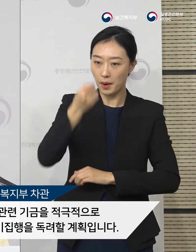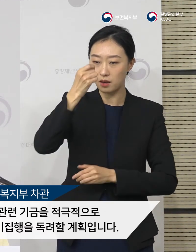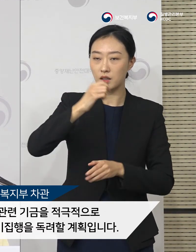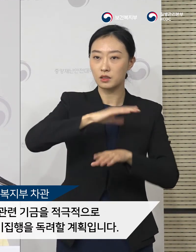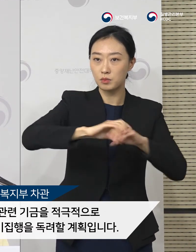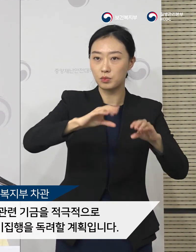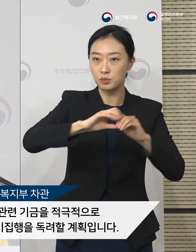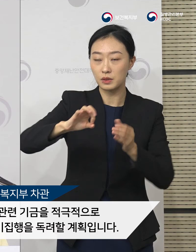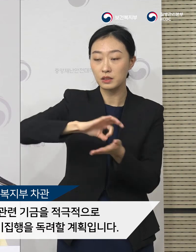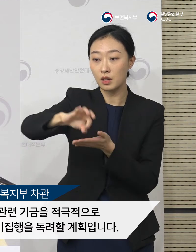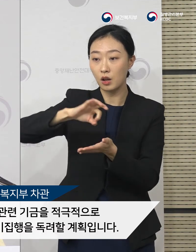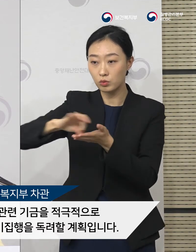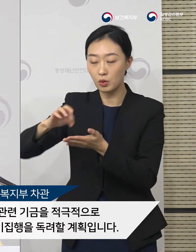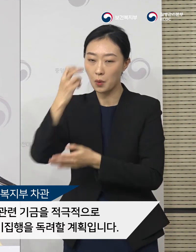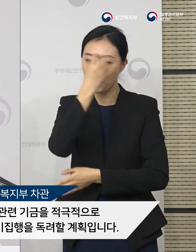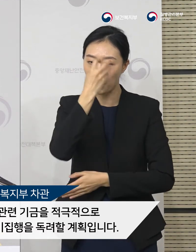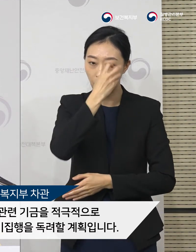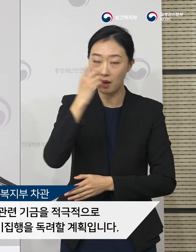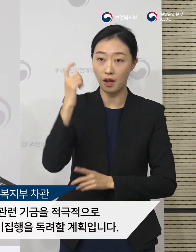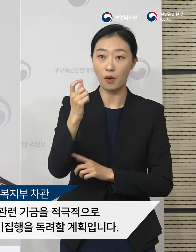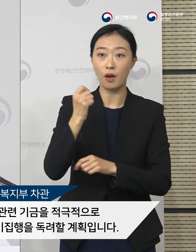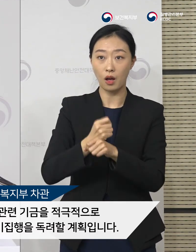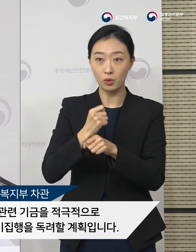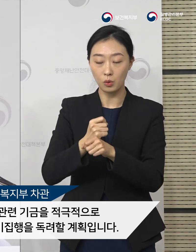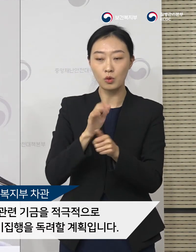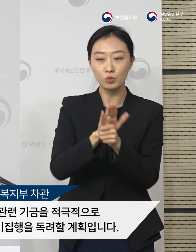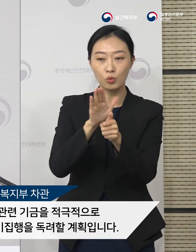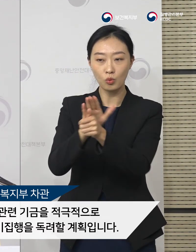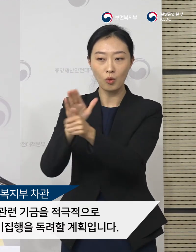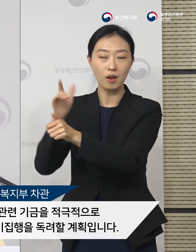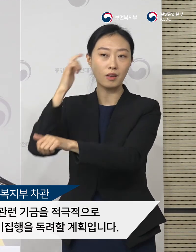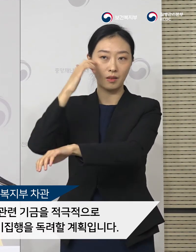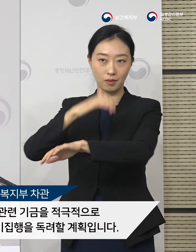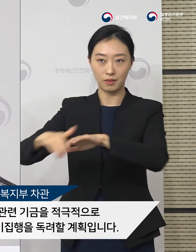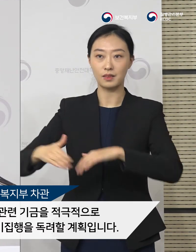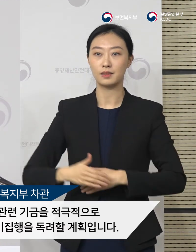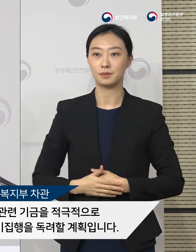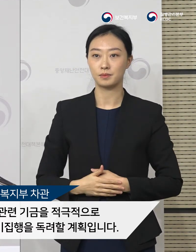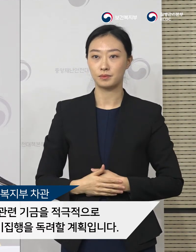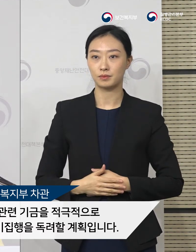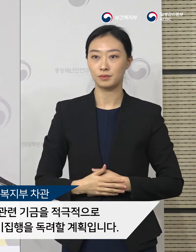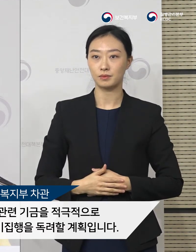집행토록 모니터링을 강화하고 기금 조기 집행을 독려할 계획입니다.